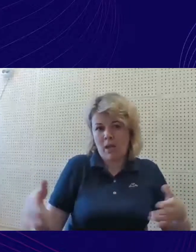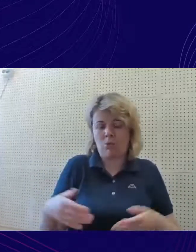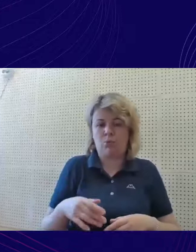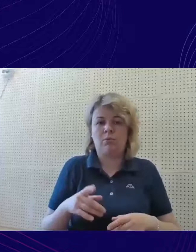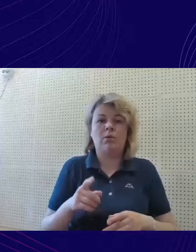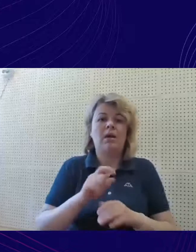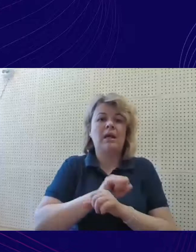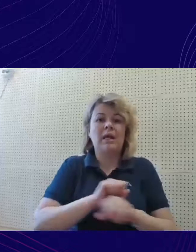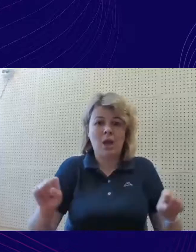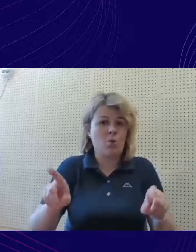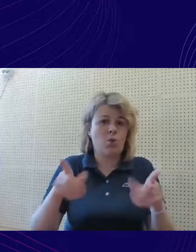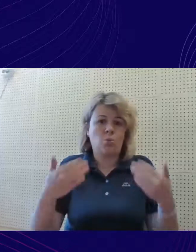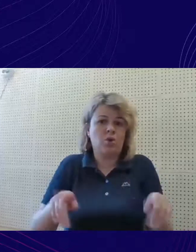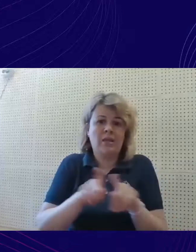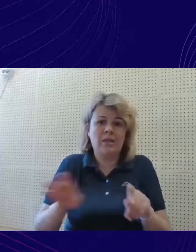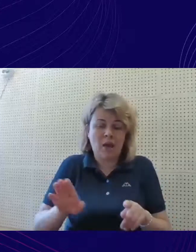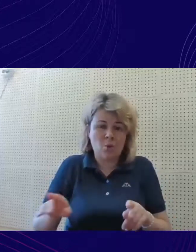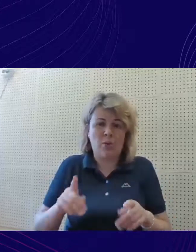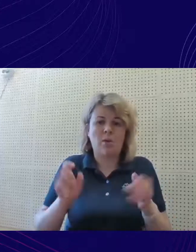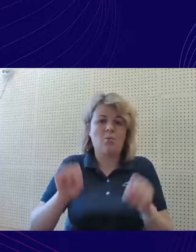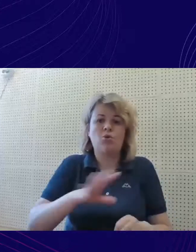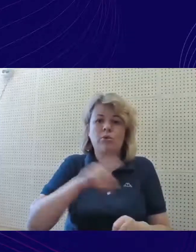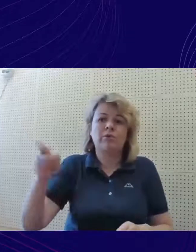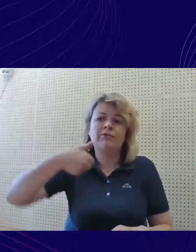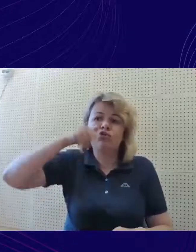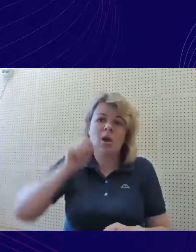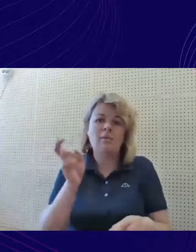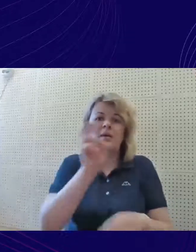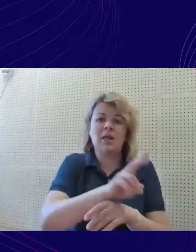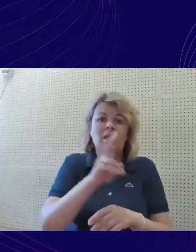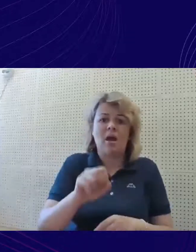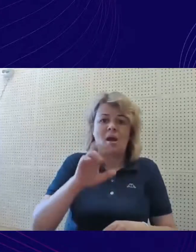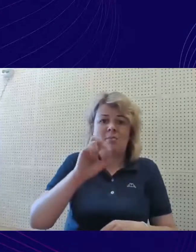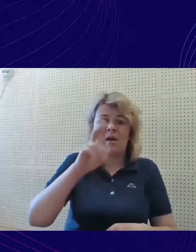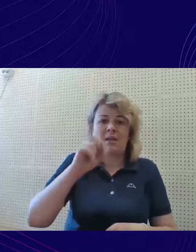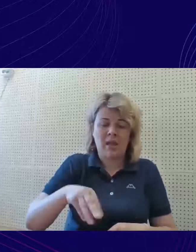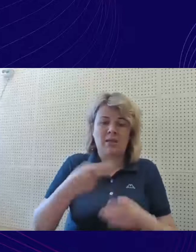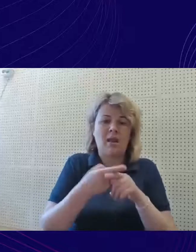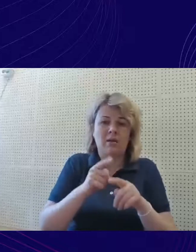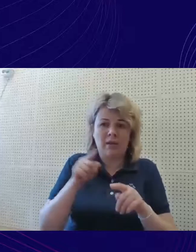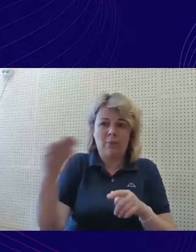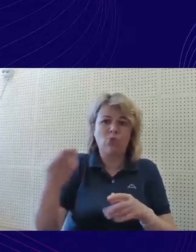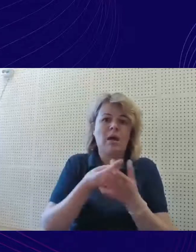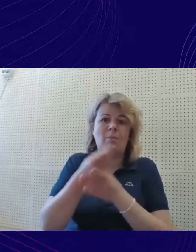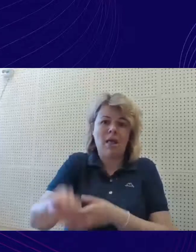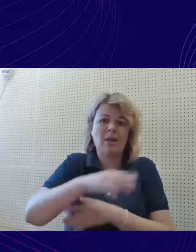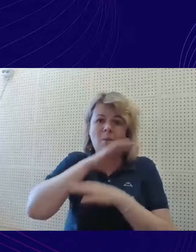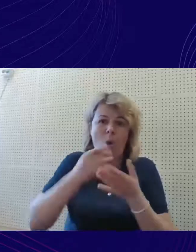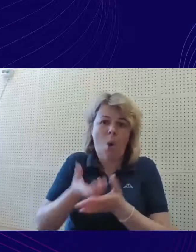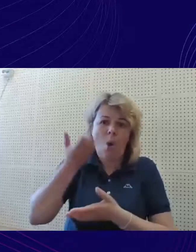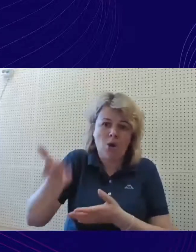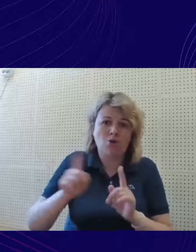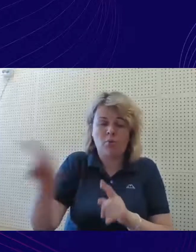на банкете, за который ему заплатили много, чтобы он был тамадой. И он после этого несколько так